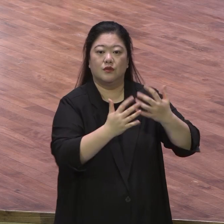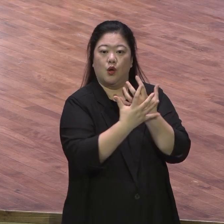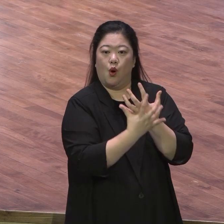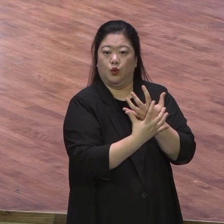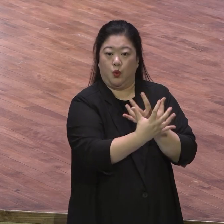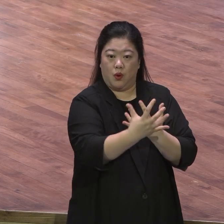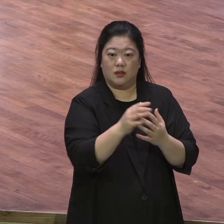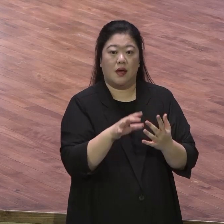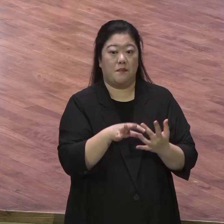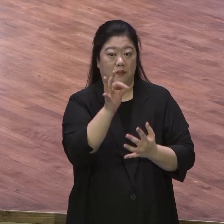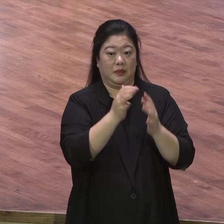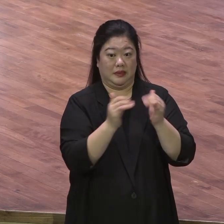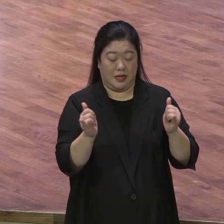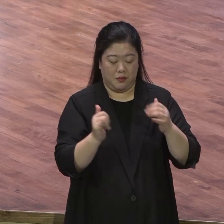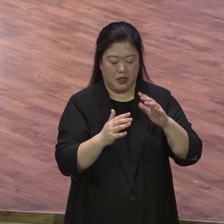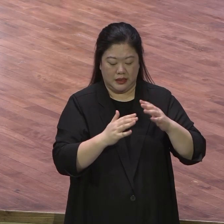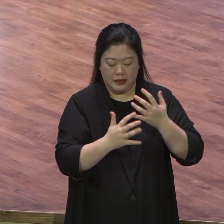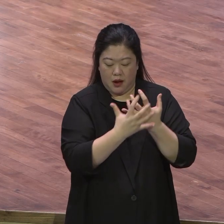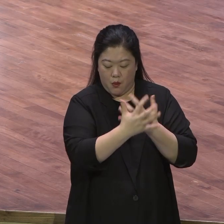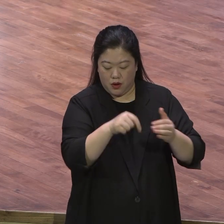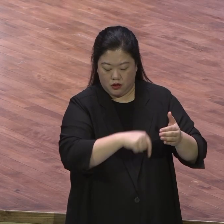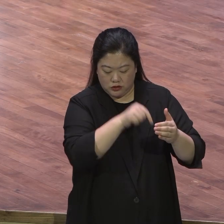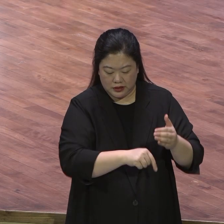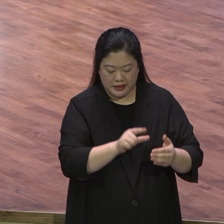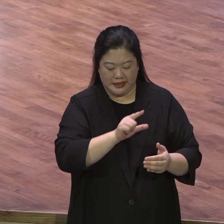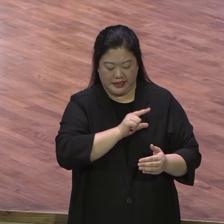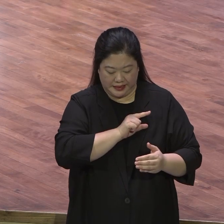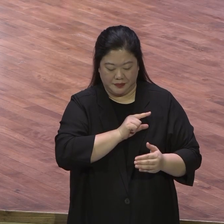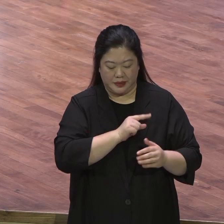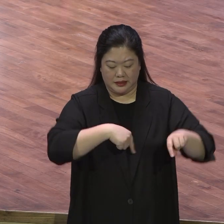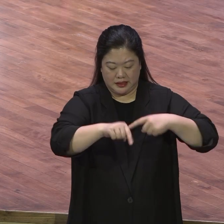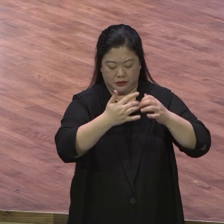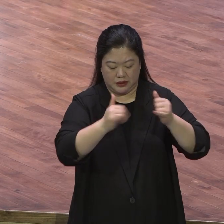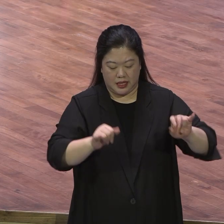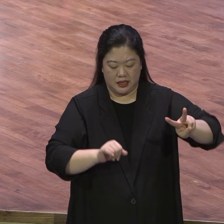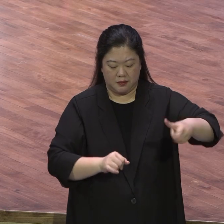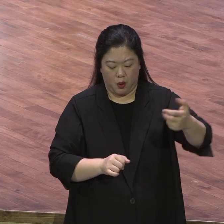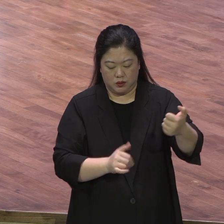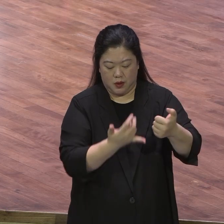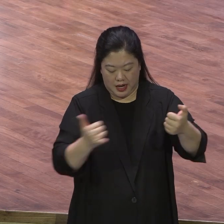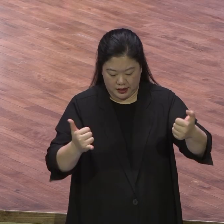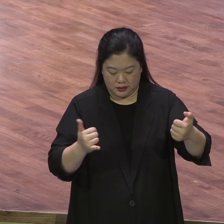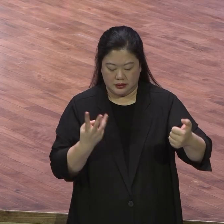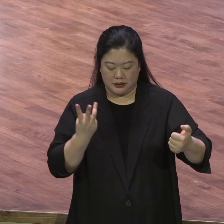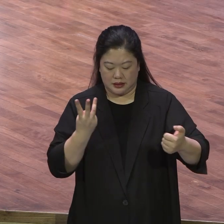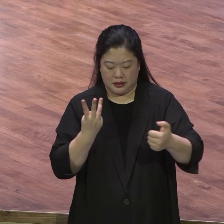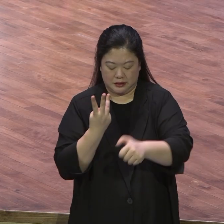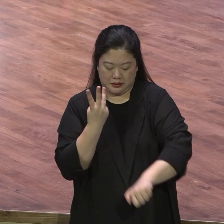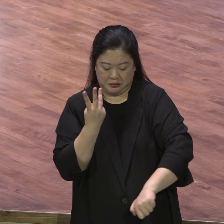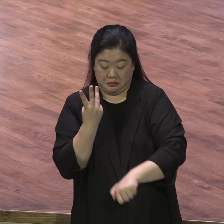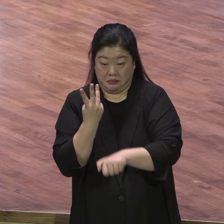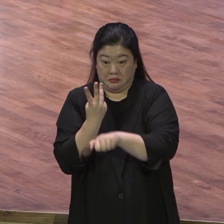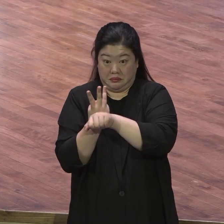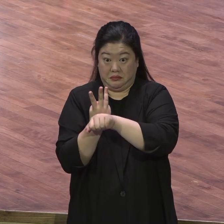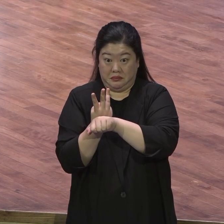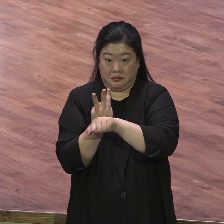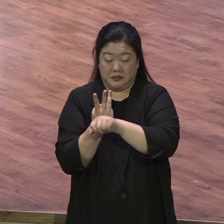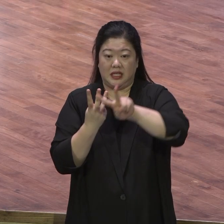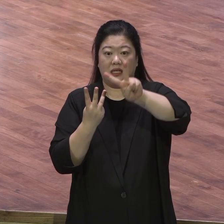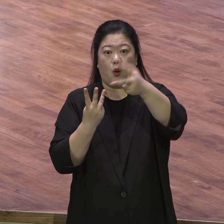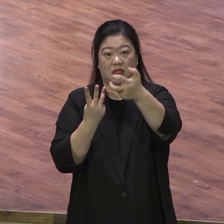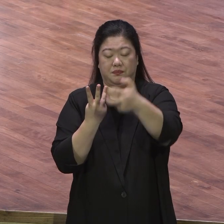곧 회중 가운데서 이름 있는 지휘관 250명과 함께 일어나서 모세를 거스러니라